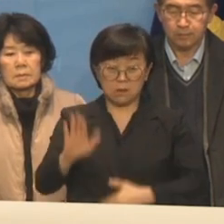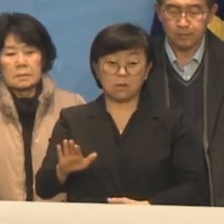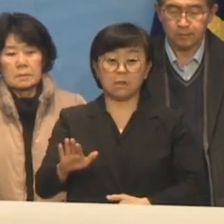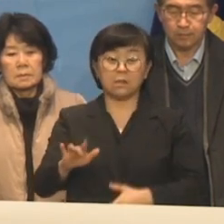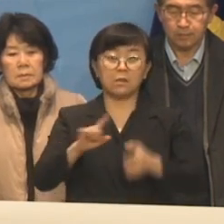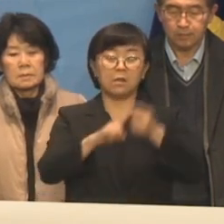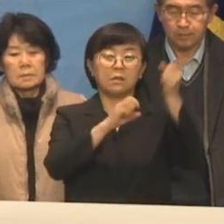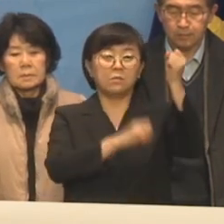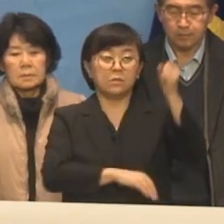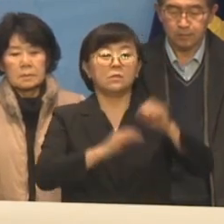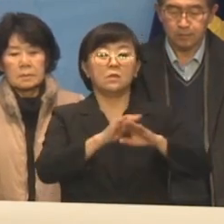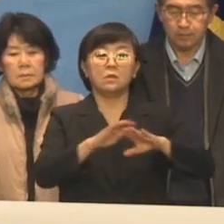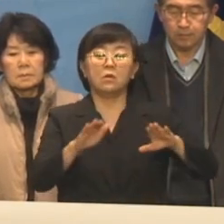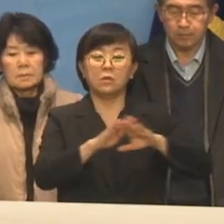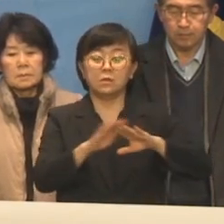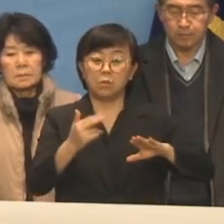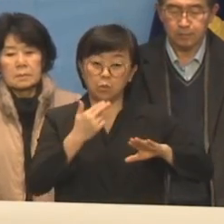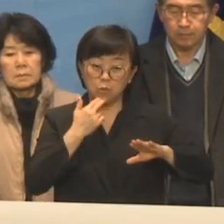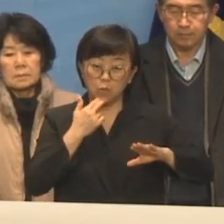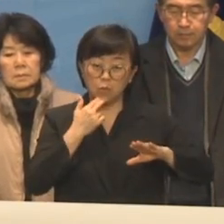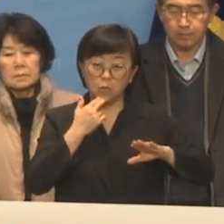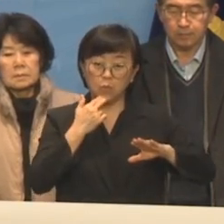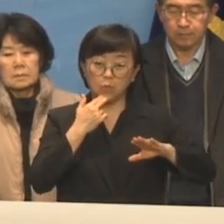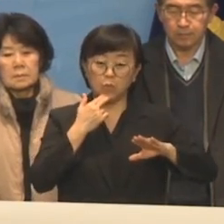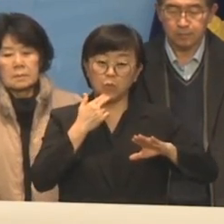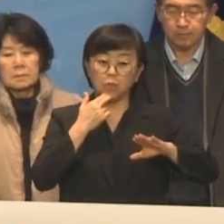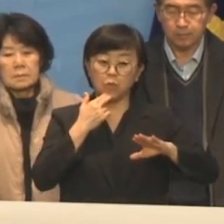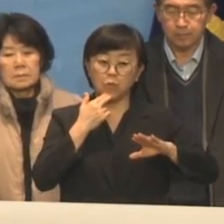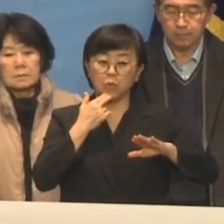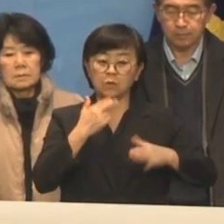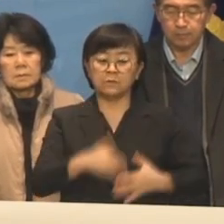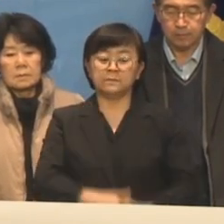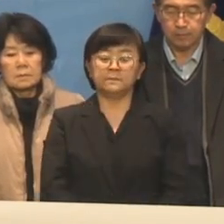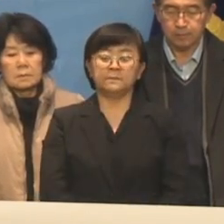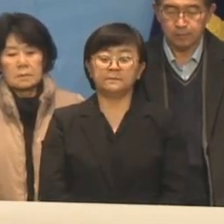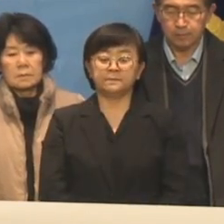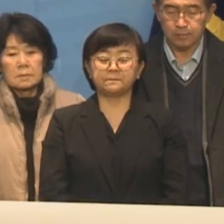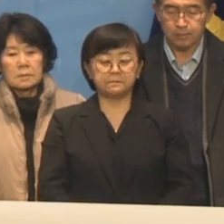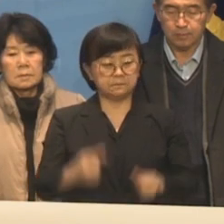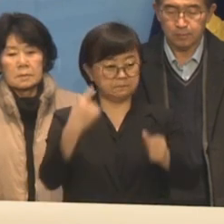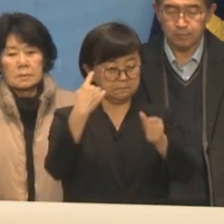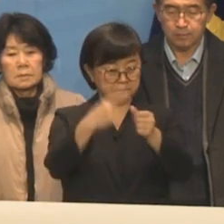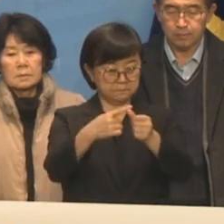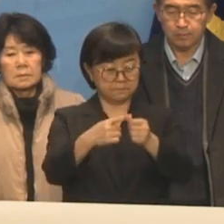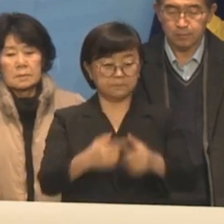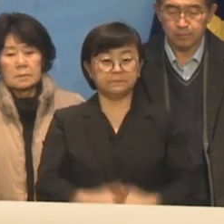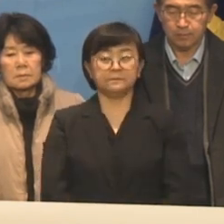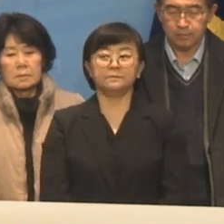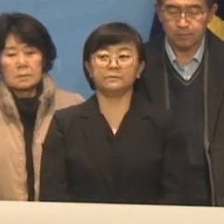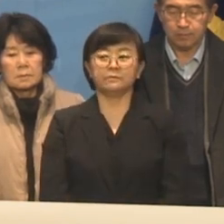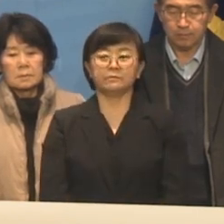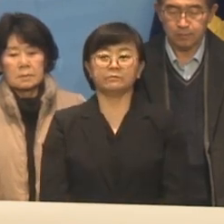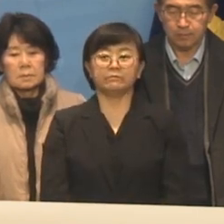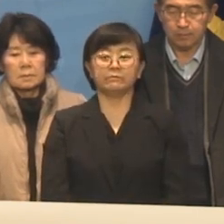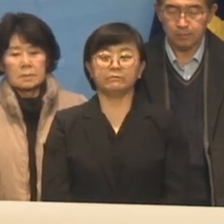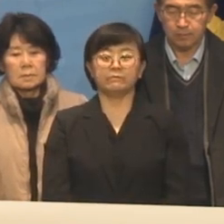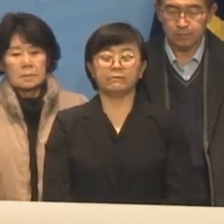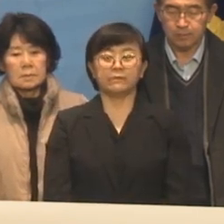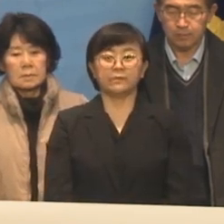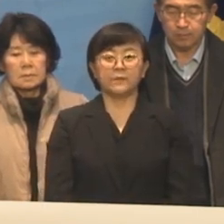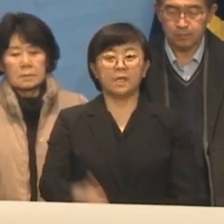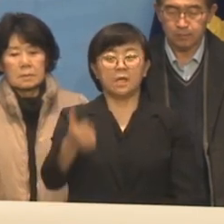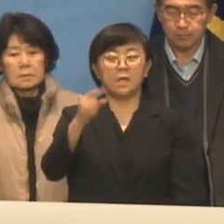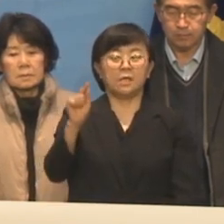대한 근본적인 조치를 취하지 않는 그것을 비판합니다. 그래서